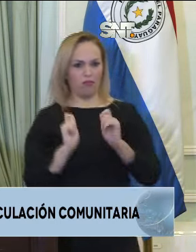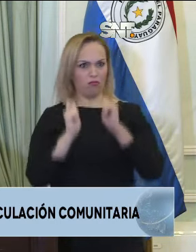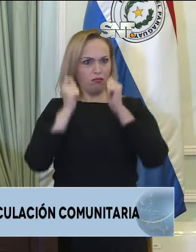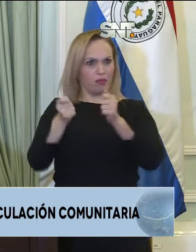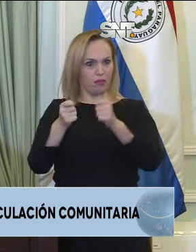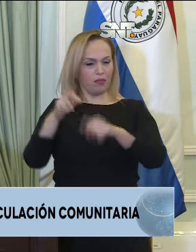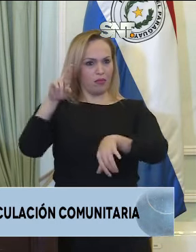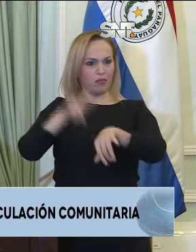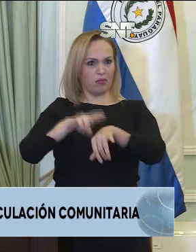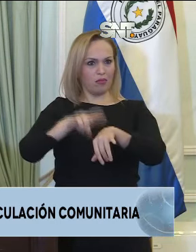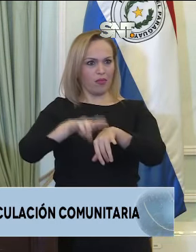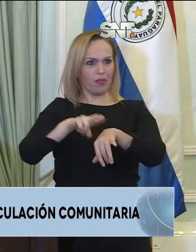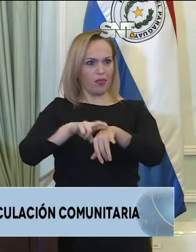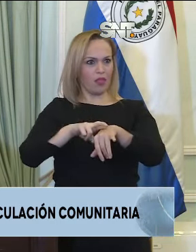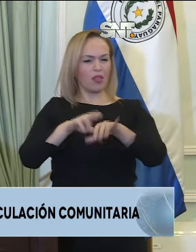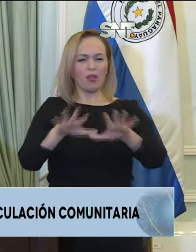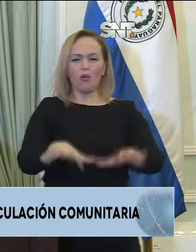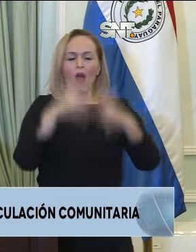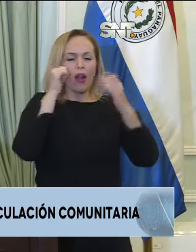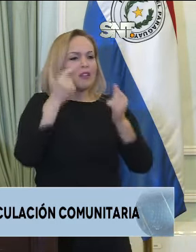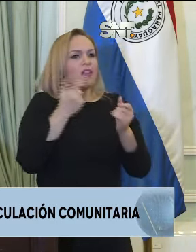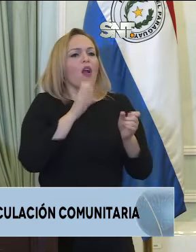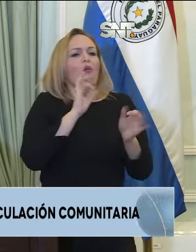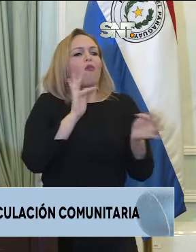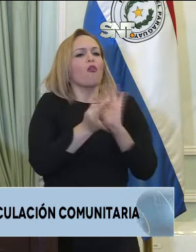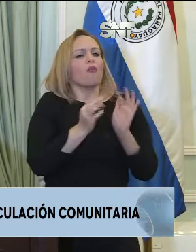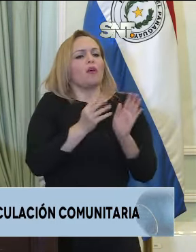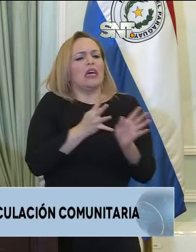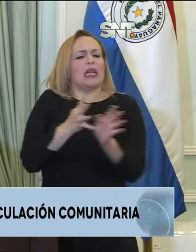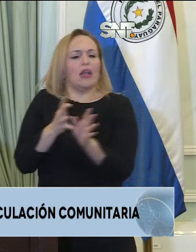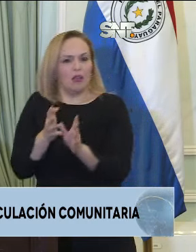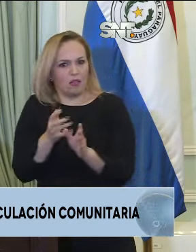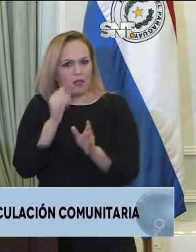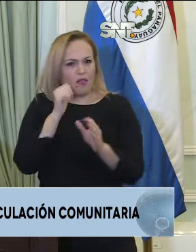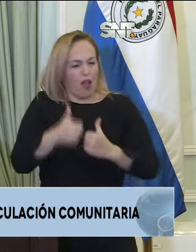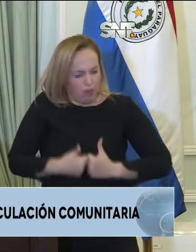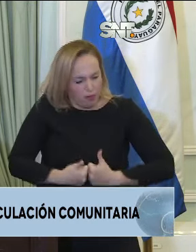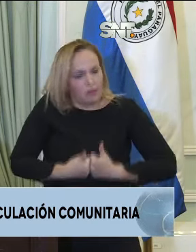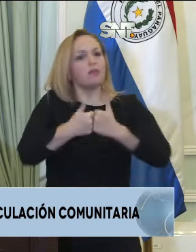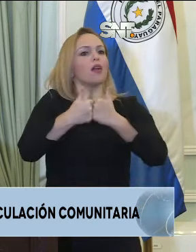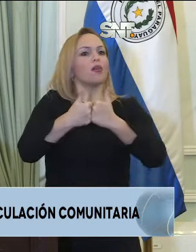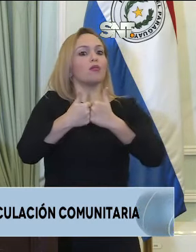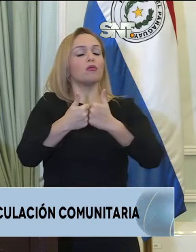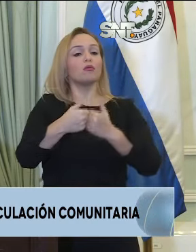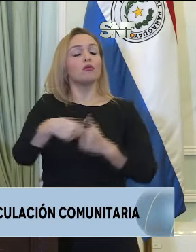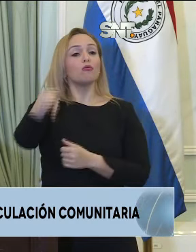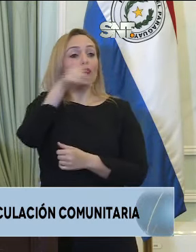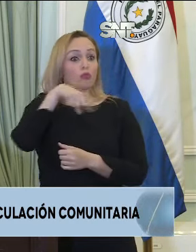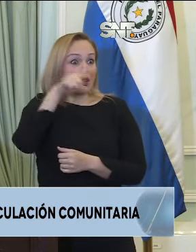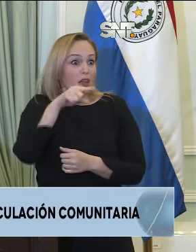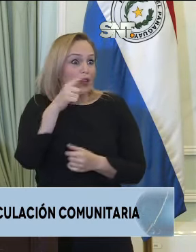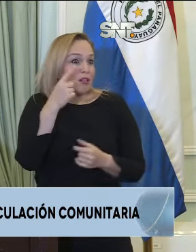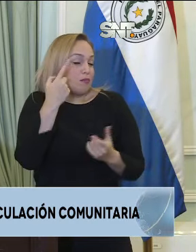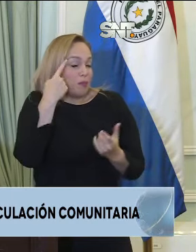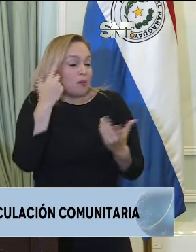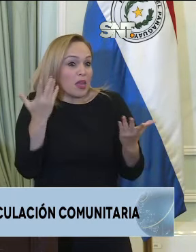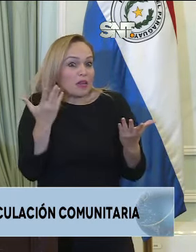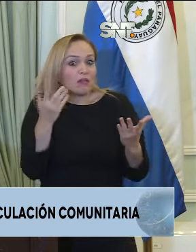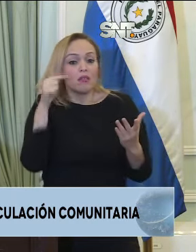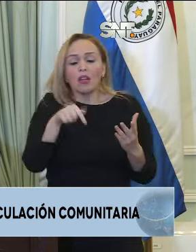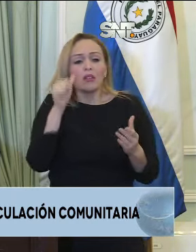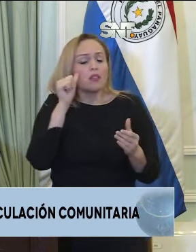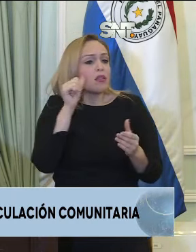La unidad de mando en cualquier guerra es el prerequisito del éxito. Y aunque ustedes no lo crean, esto